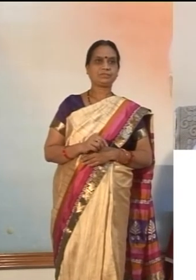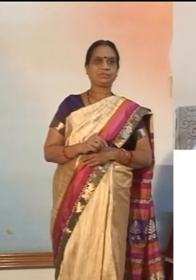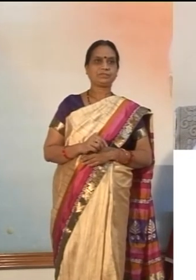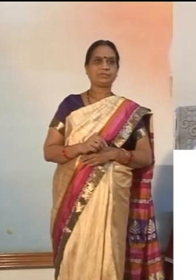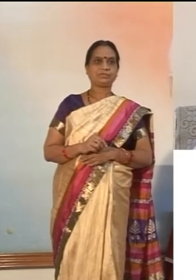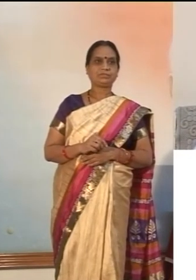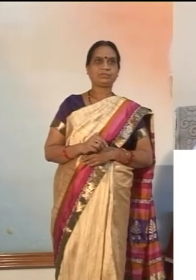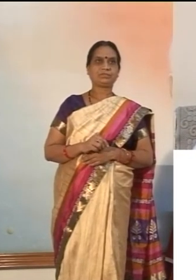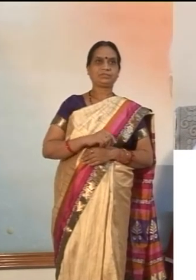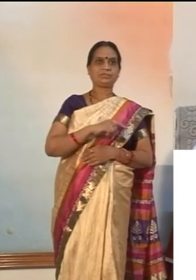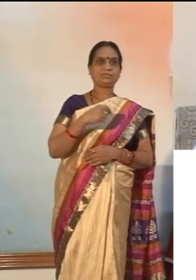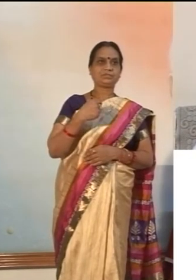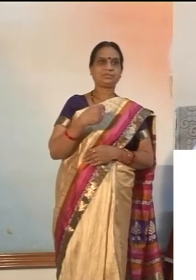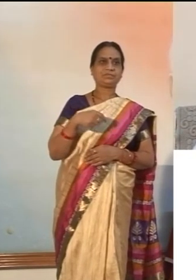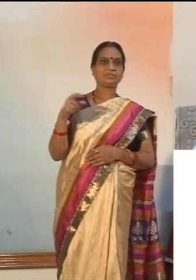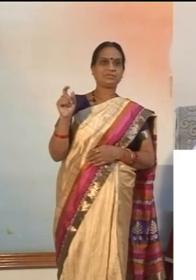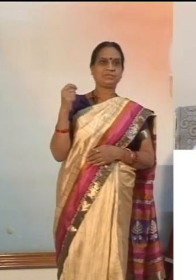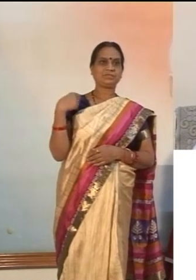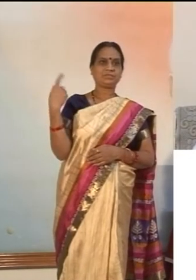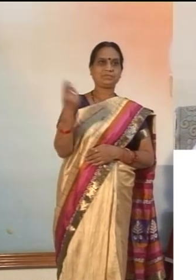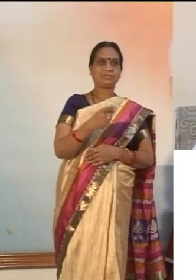जिन्हें हम गॉड कहते हैं,